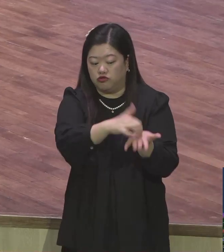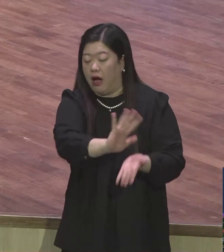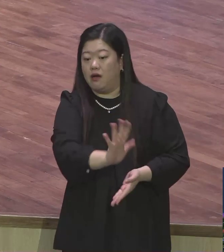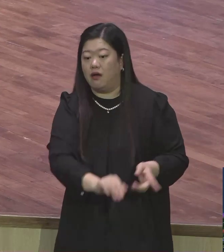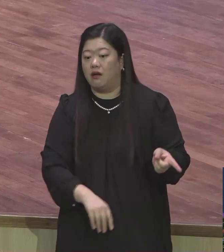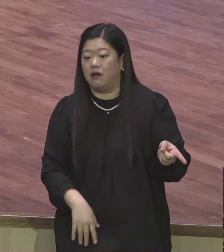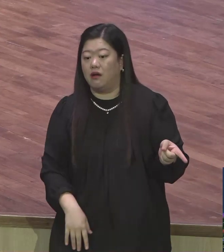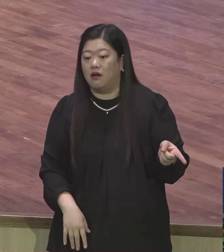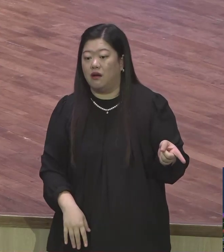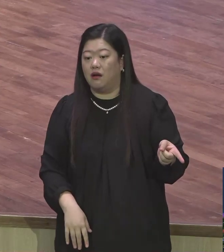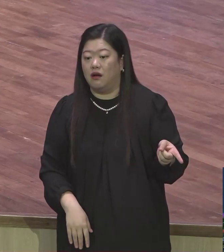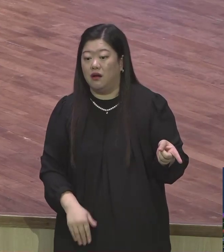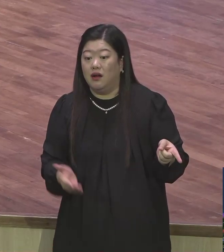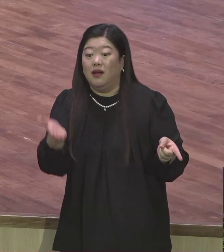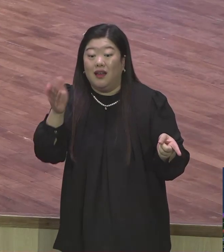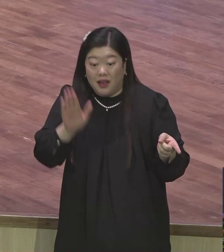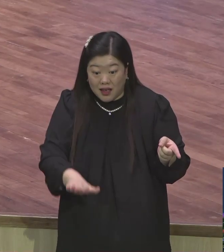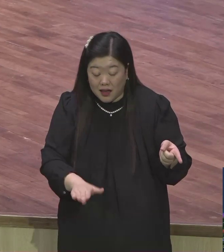그 정도로 인정을 못 받았어요.